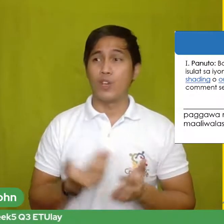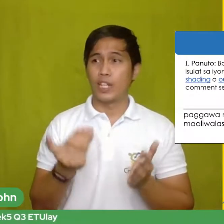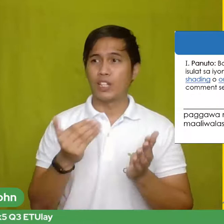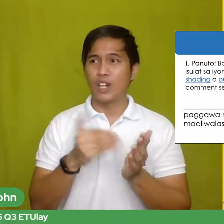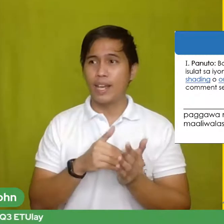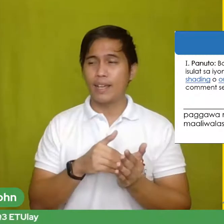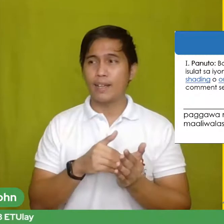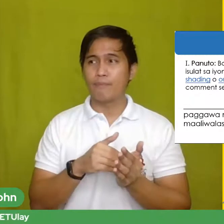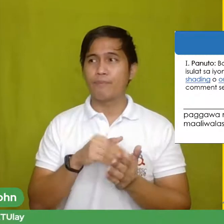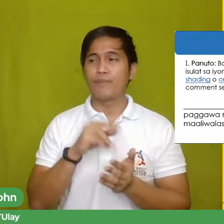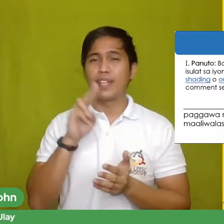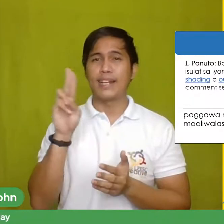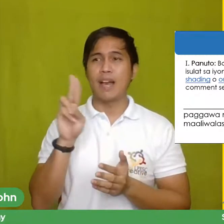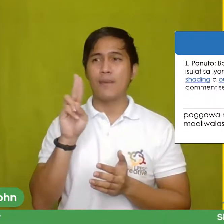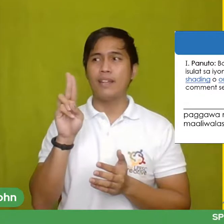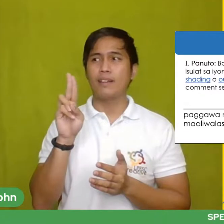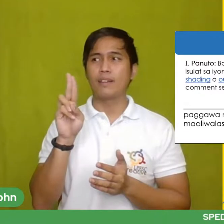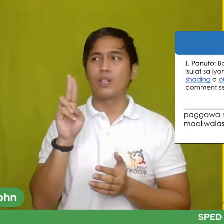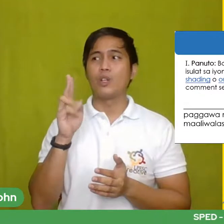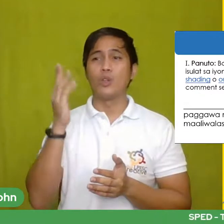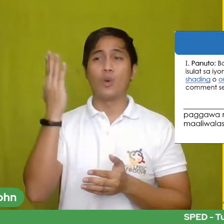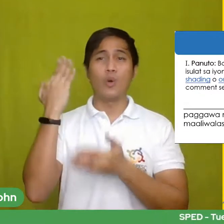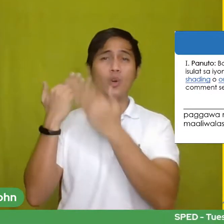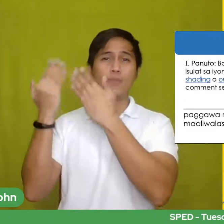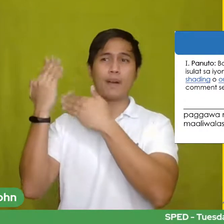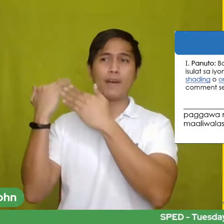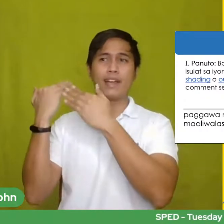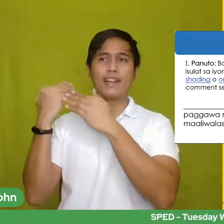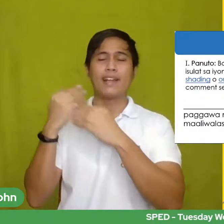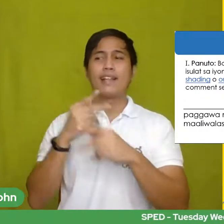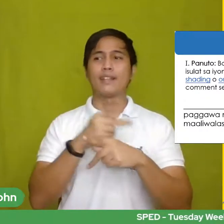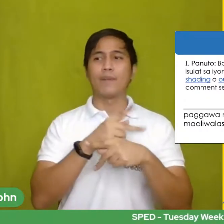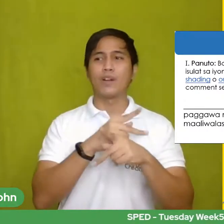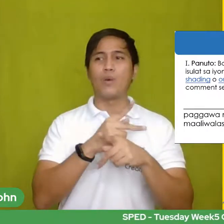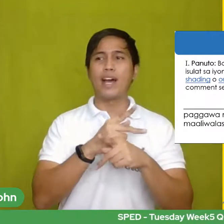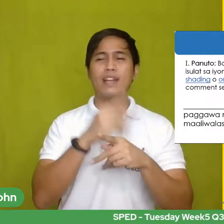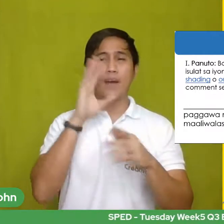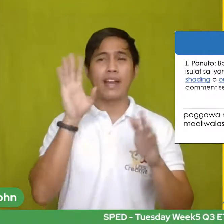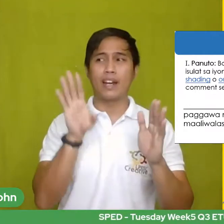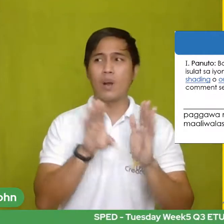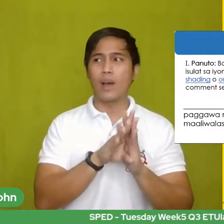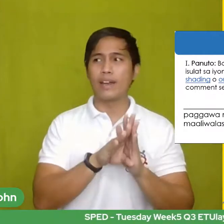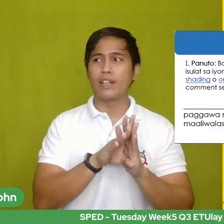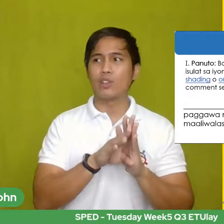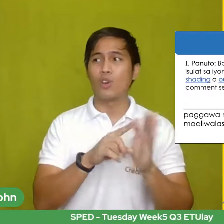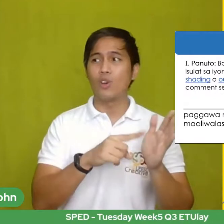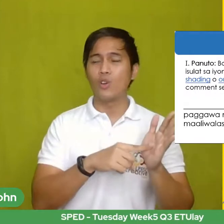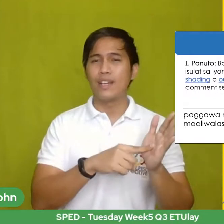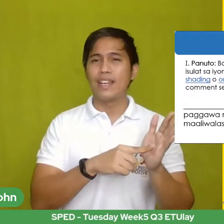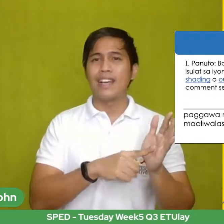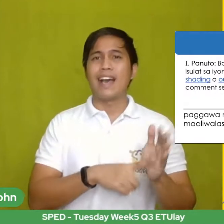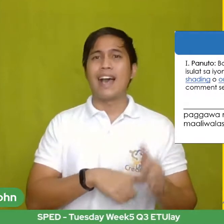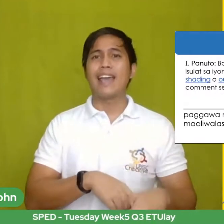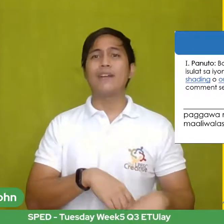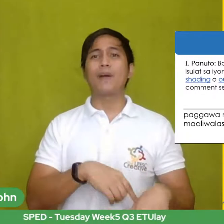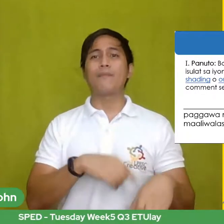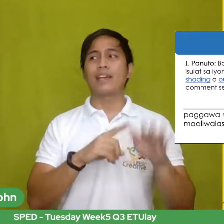Kunti natin ulit, ginagamit noon pa man paggawa ng mga larawan ito ay